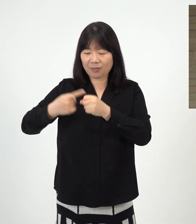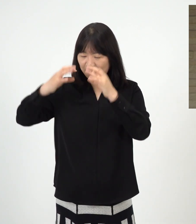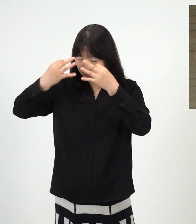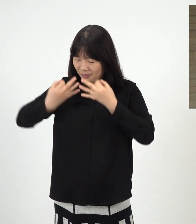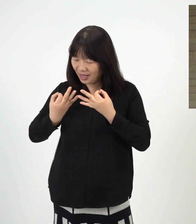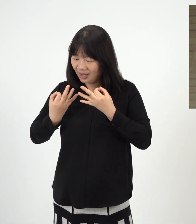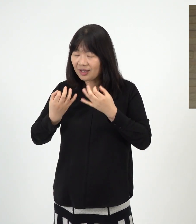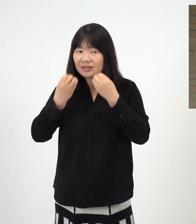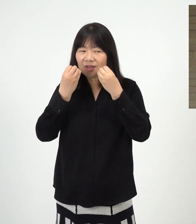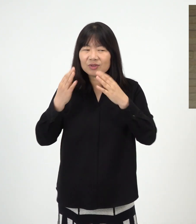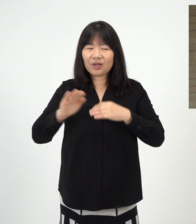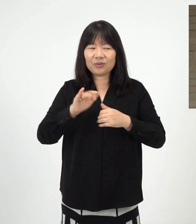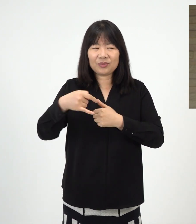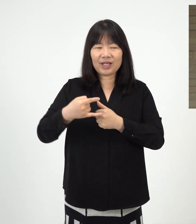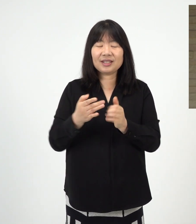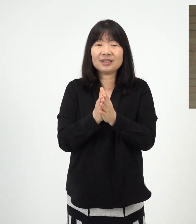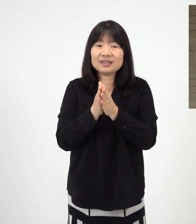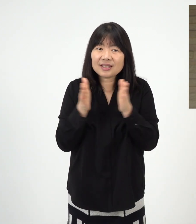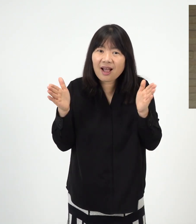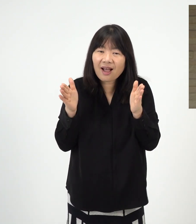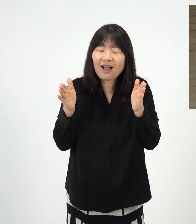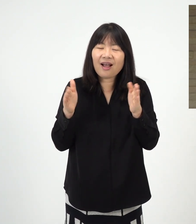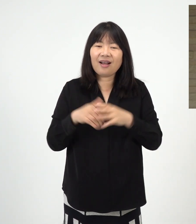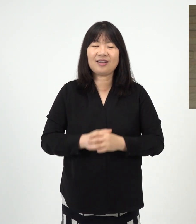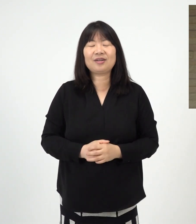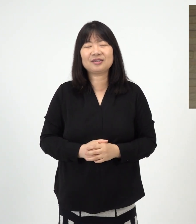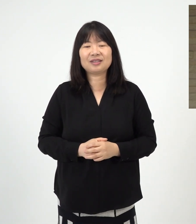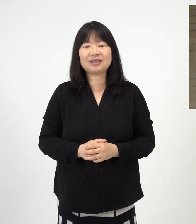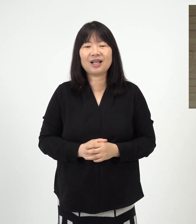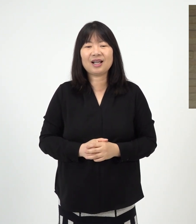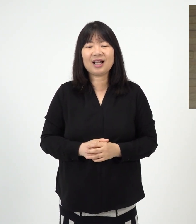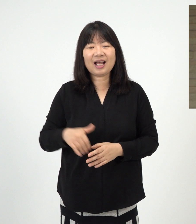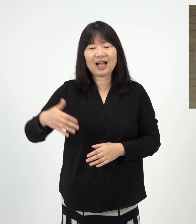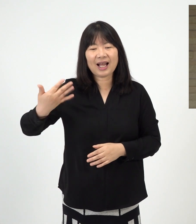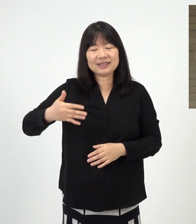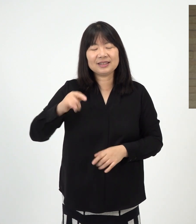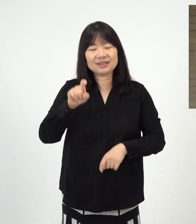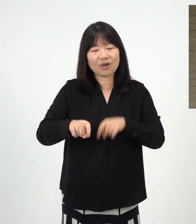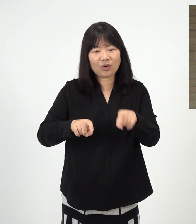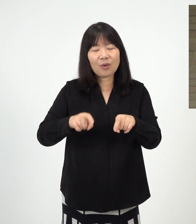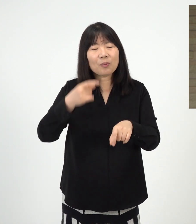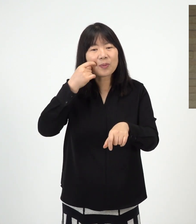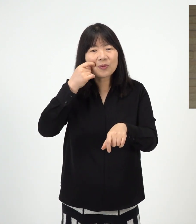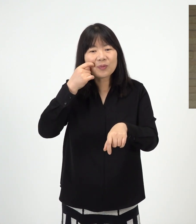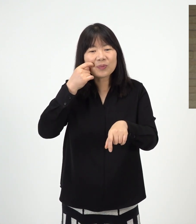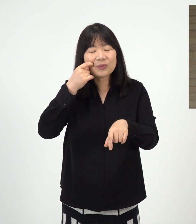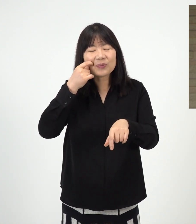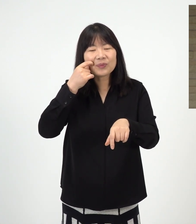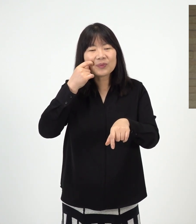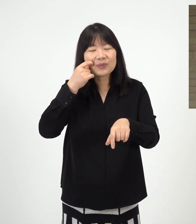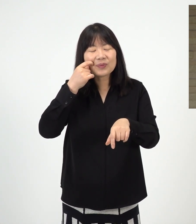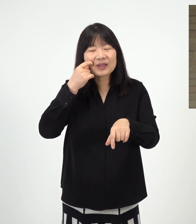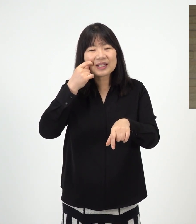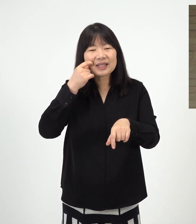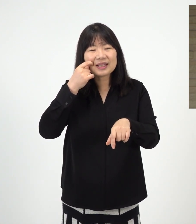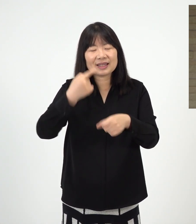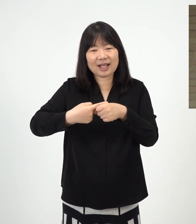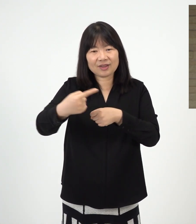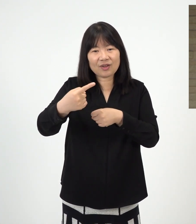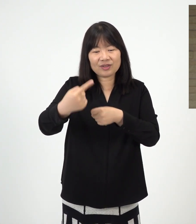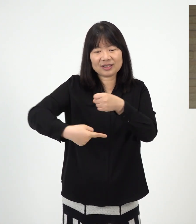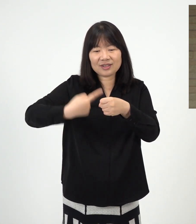또 새롭게 우리에게 시작되는 걸어가 보지 못한 그 길을 어떻게 살 것인가.